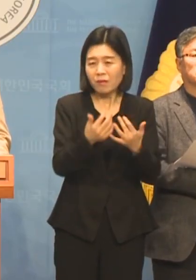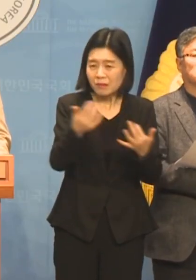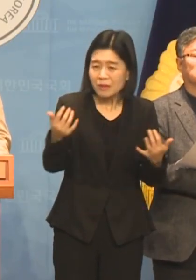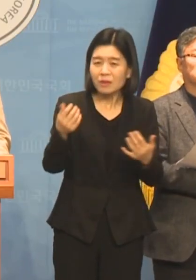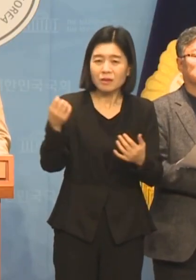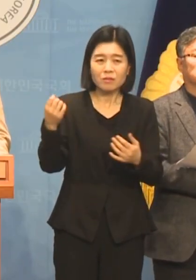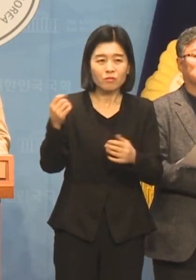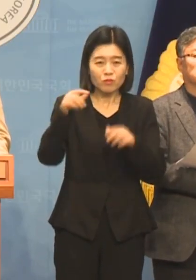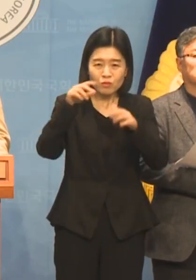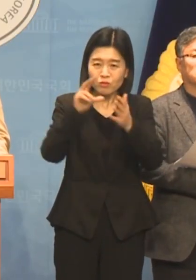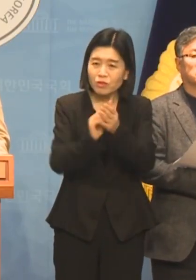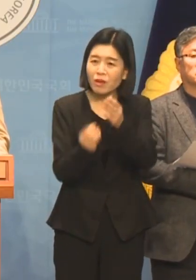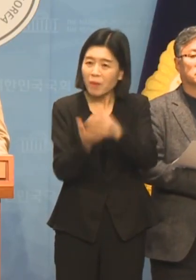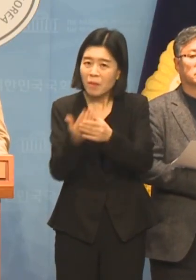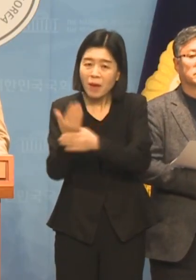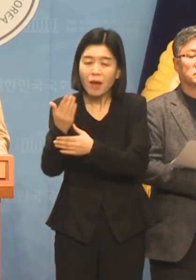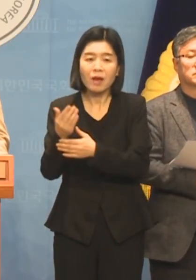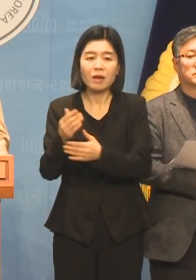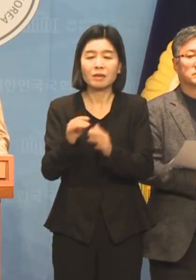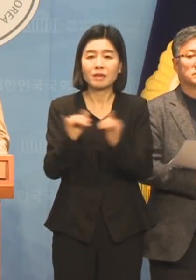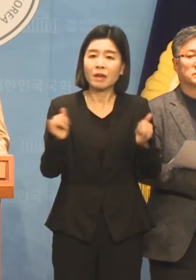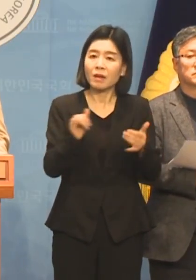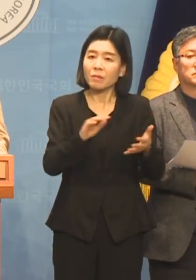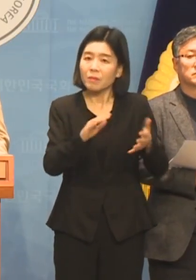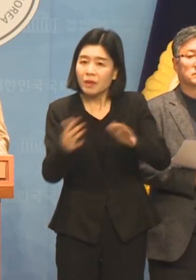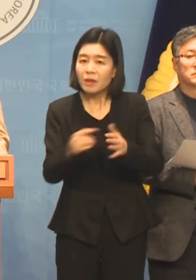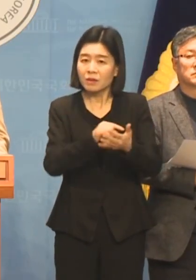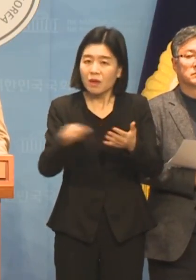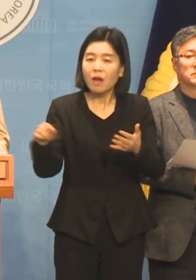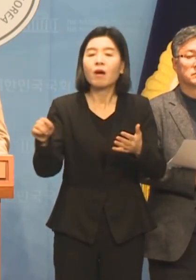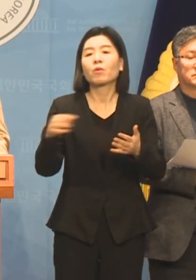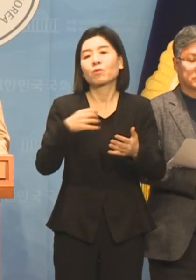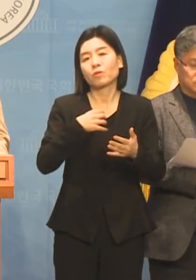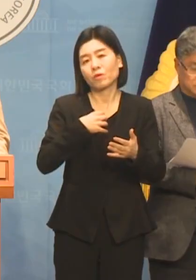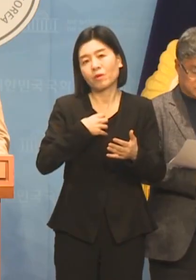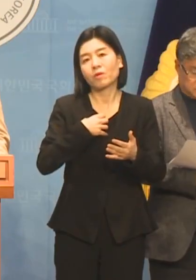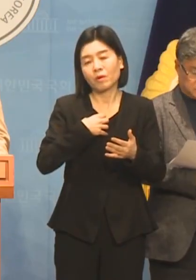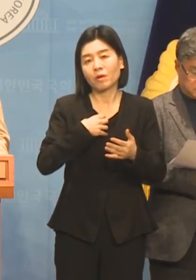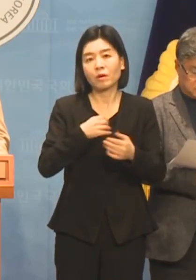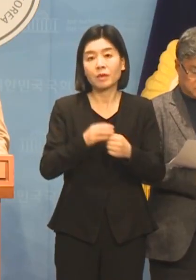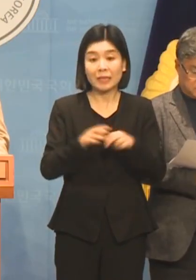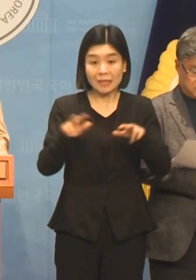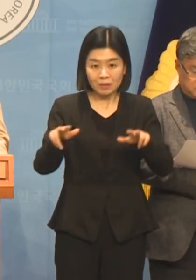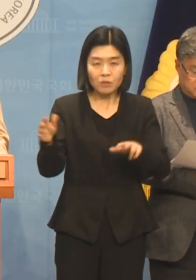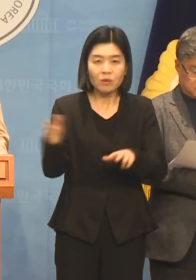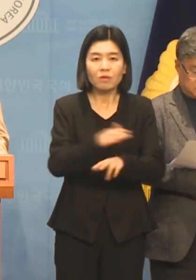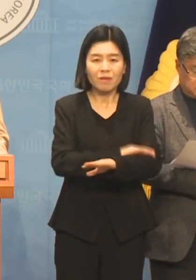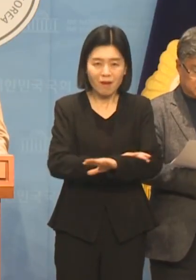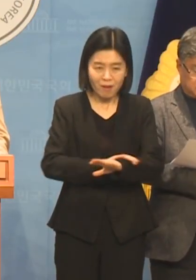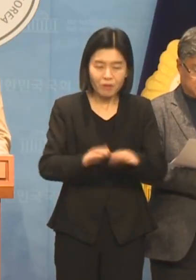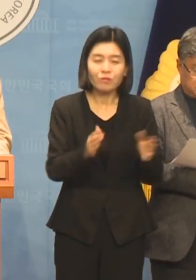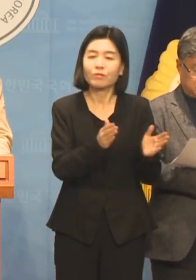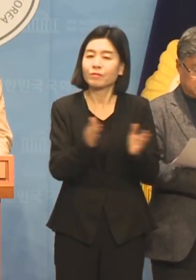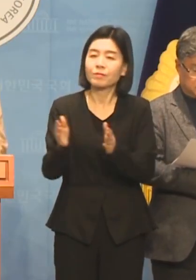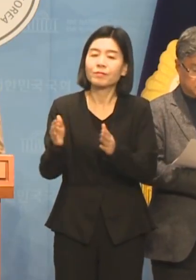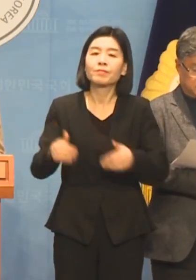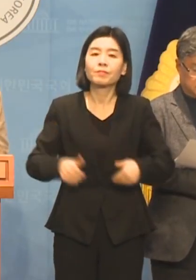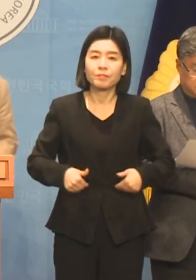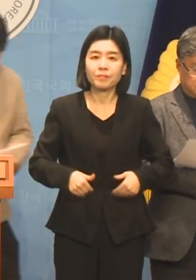되는 큰 생명의 손실을 막을 수 없게 될 것입니다. 지금부터 시작을 해야 될 것 같습니다.